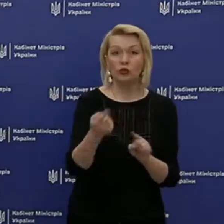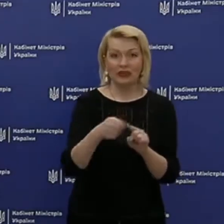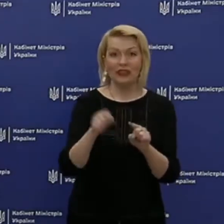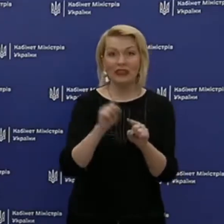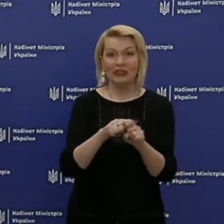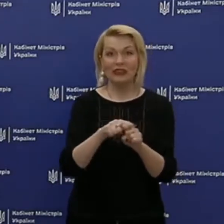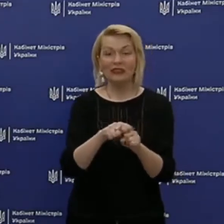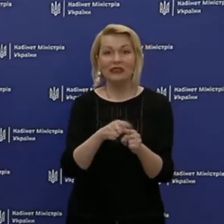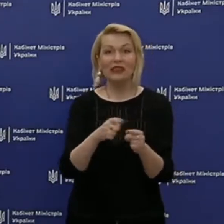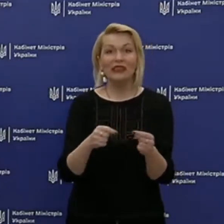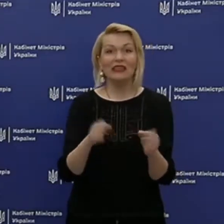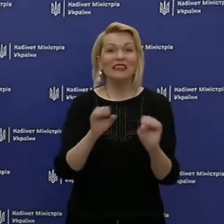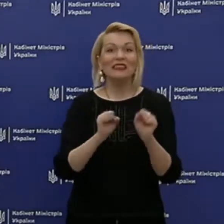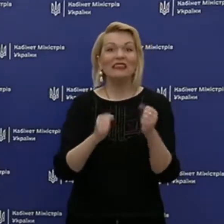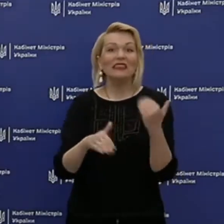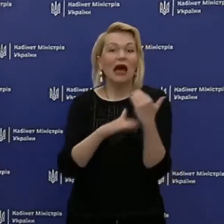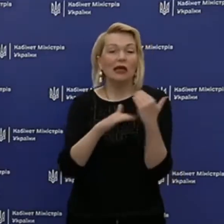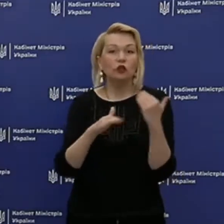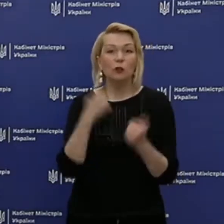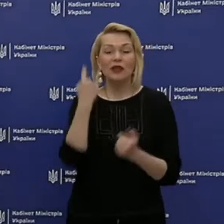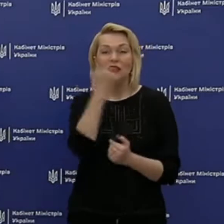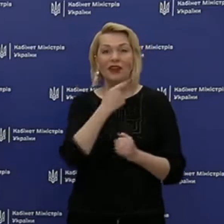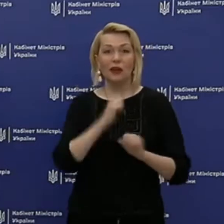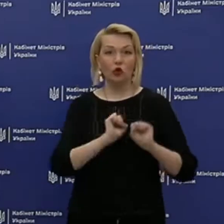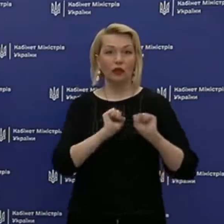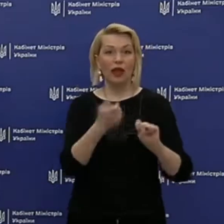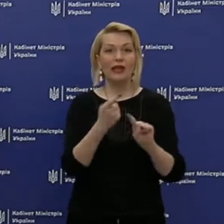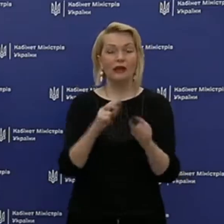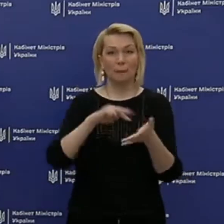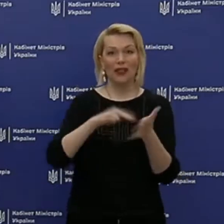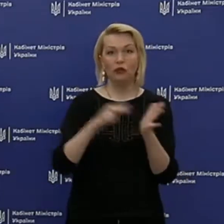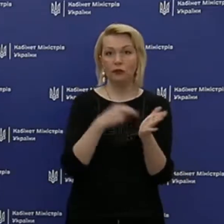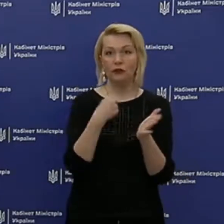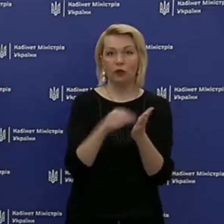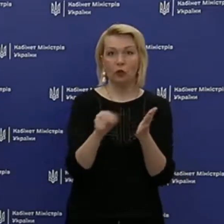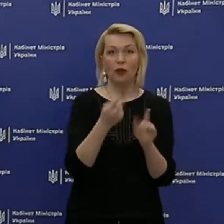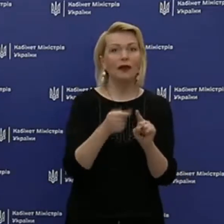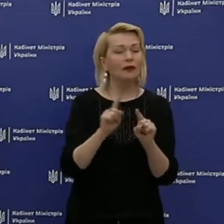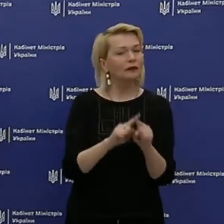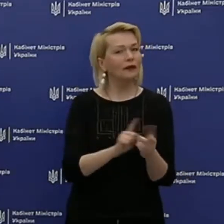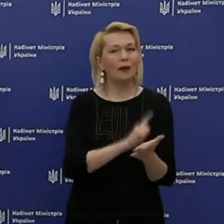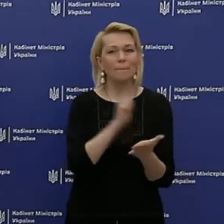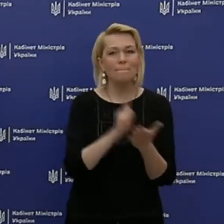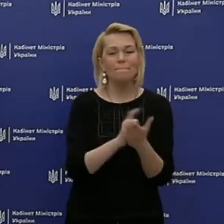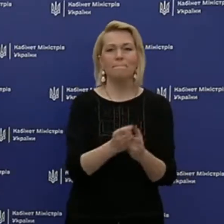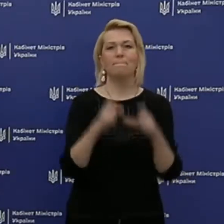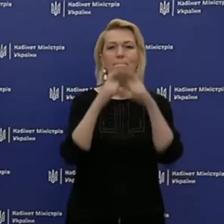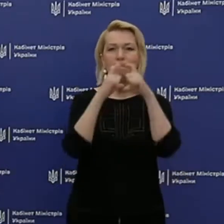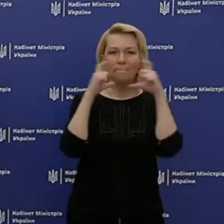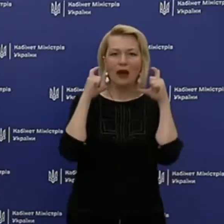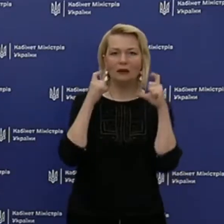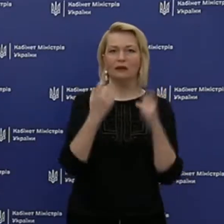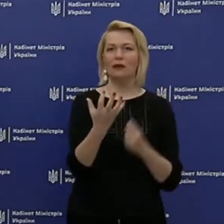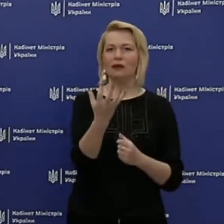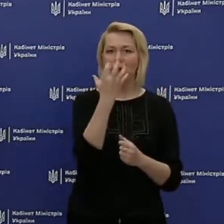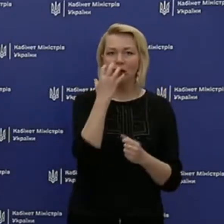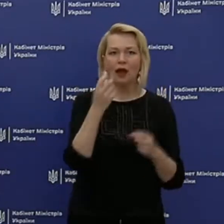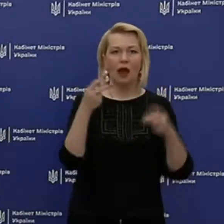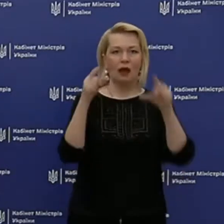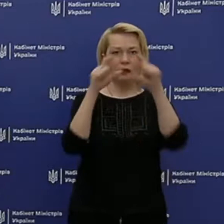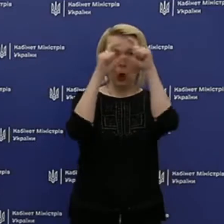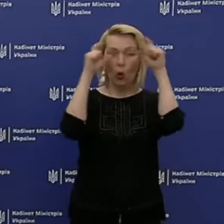Куди йдуть ці засоби індивідуального захисту, які ми плануємо закупити? Це, безперечно, маски, респіратори,